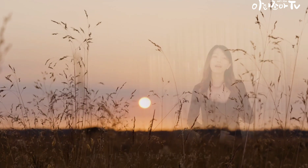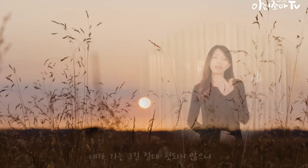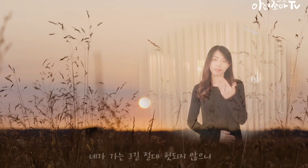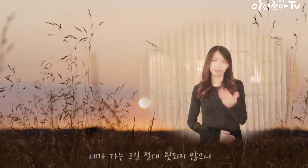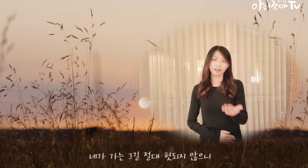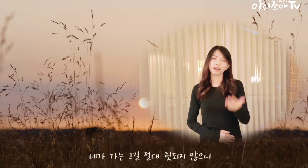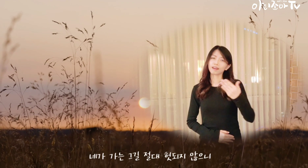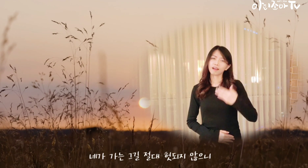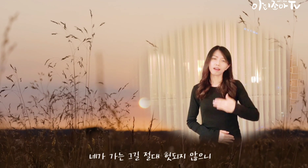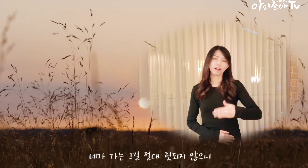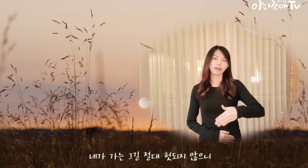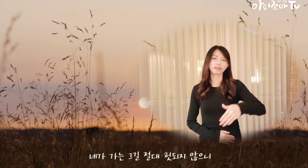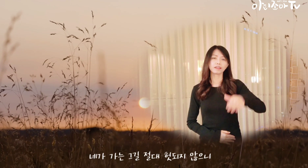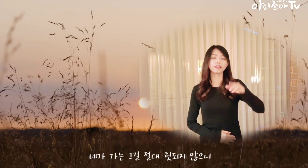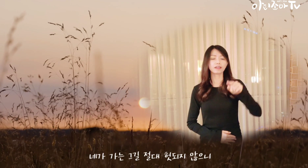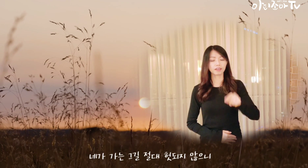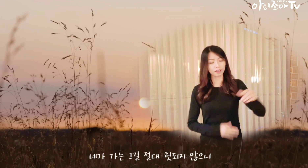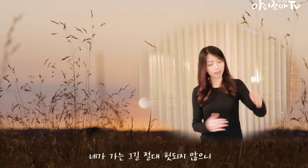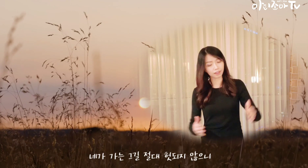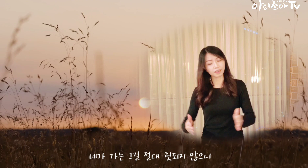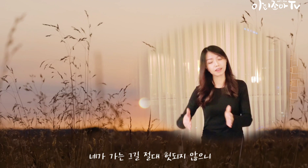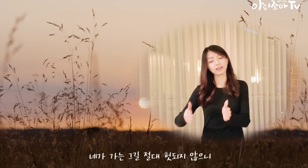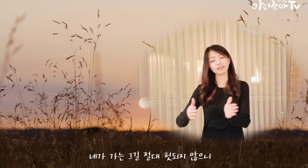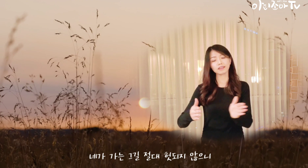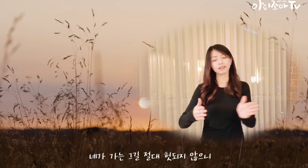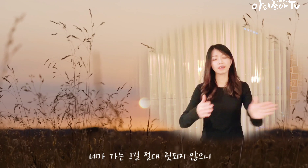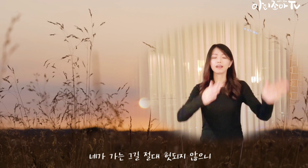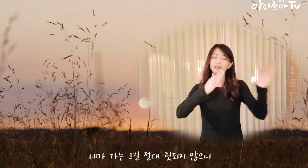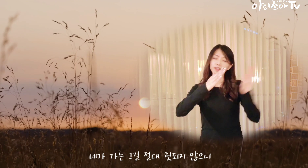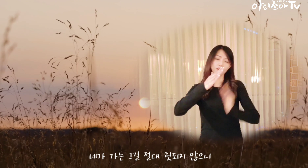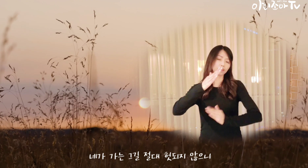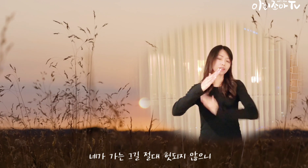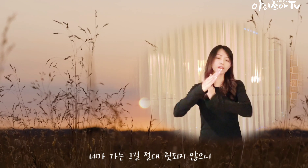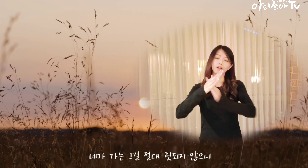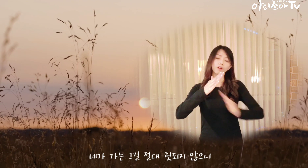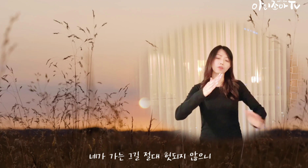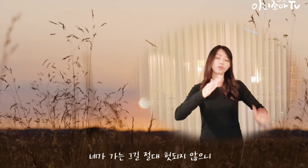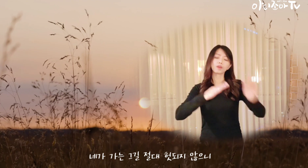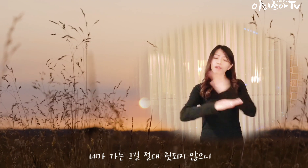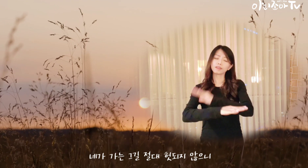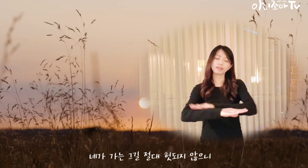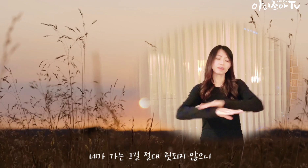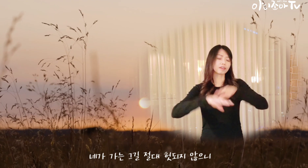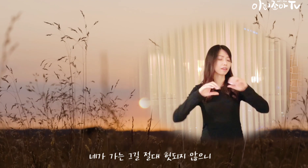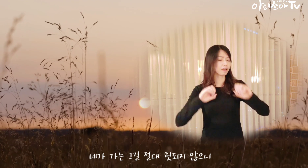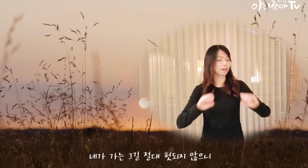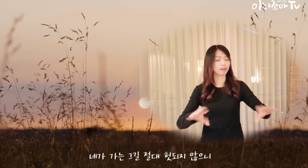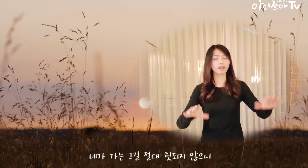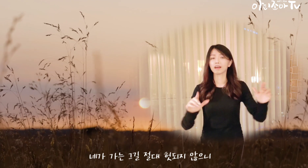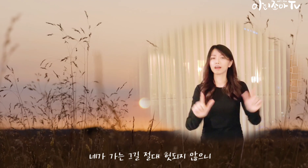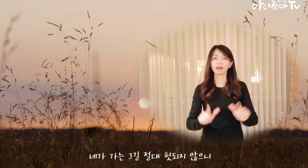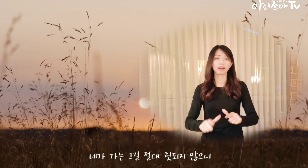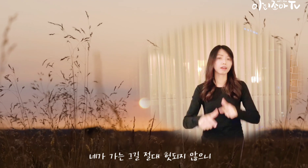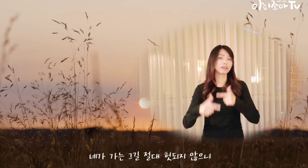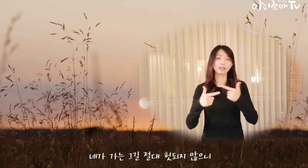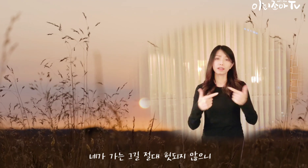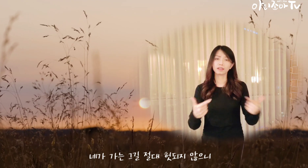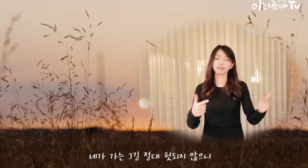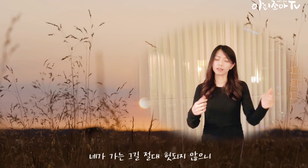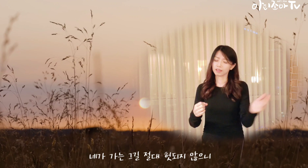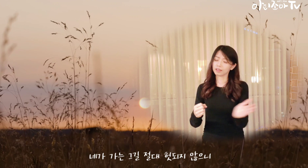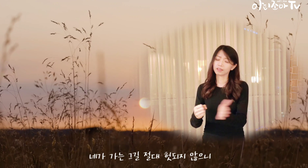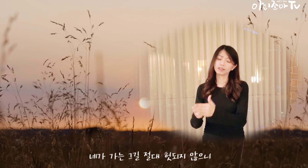있니 네가 가는 그 길 절대 헛되지 않